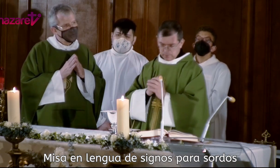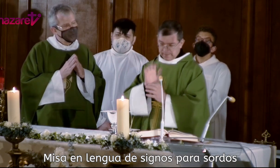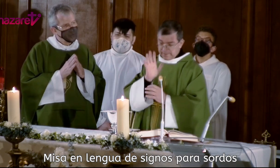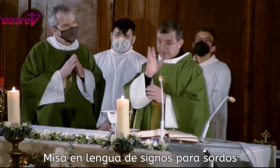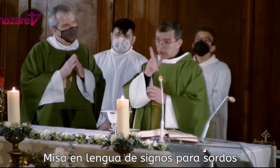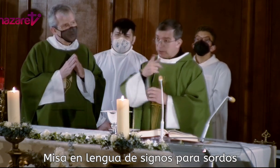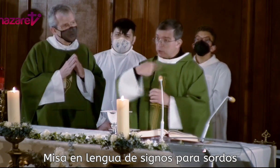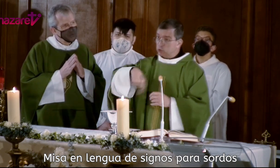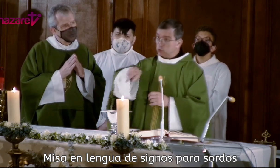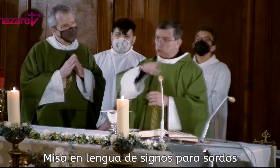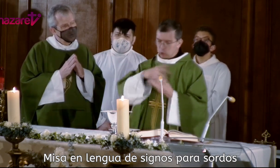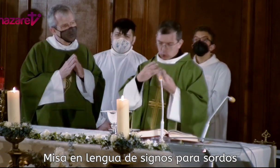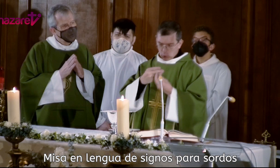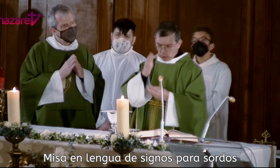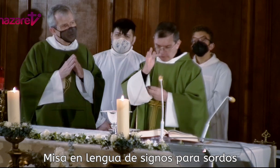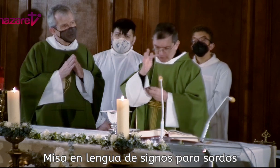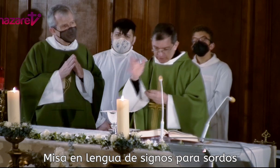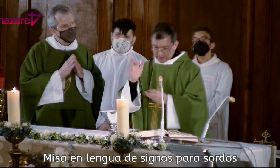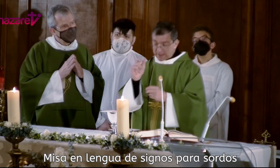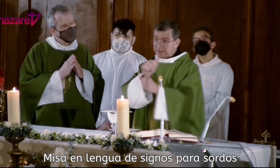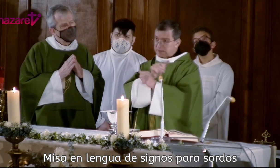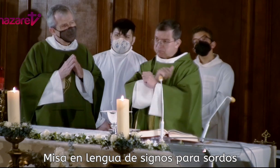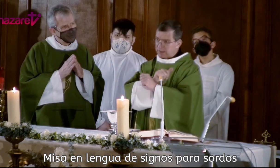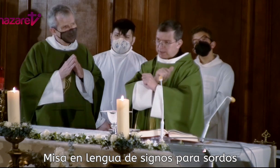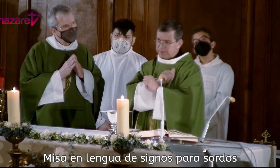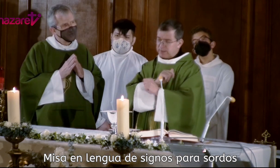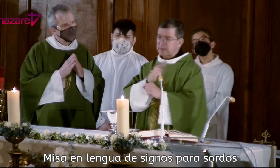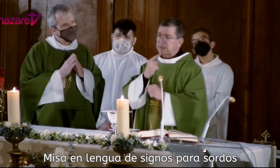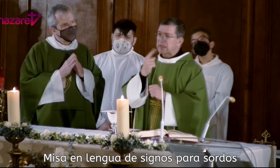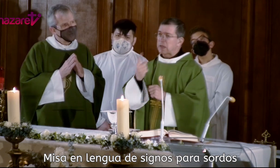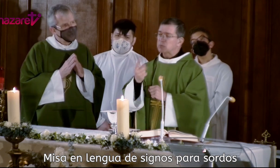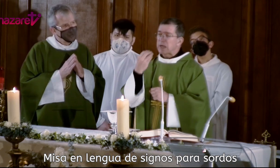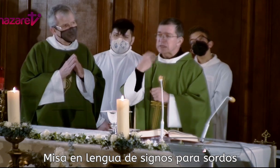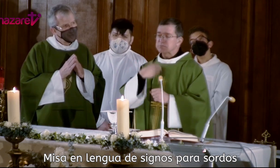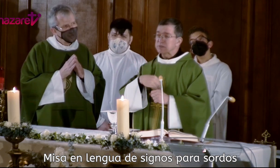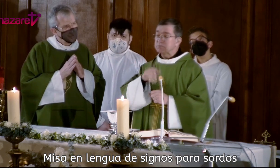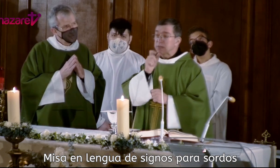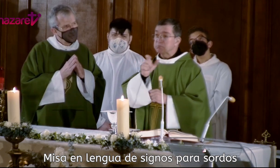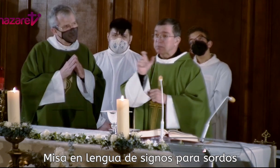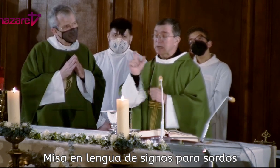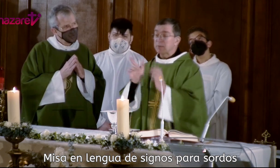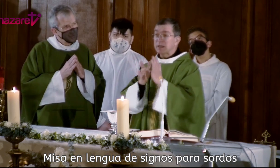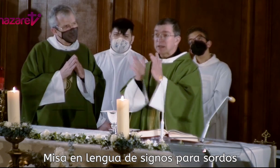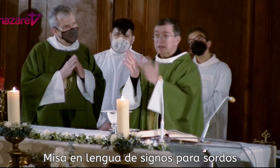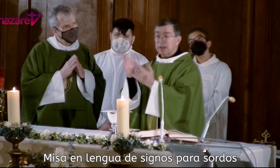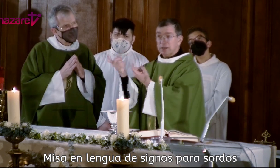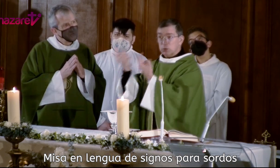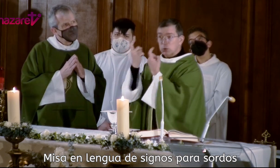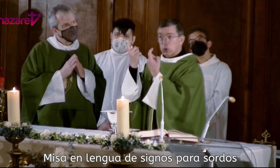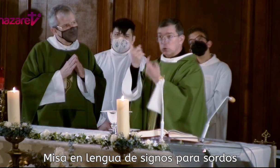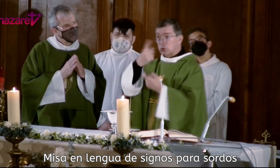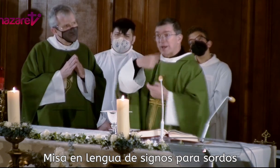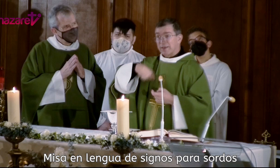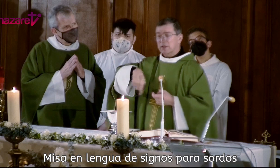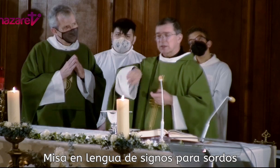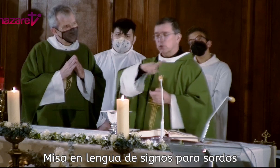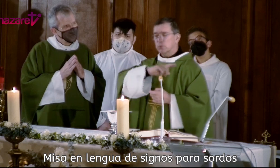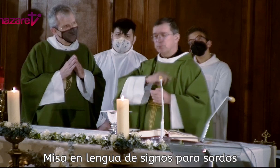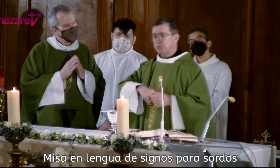Y ahora nosotros, con fe y esperanza, digamos las mismas palabras que Jesús nos enseñó.